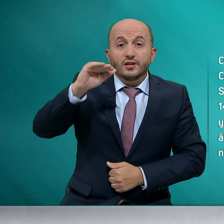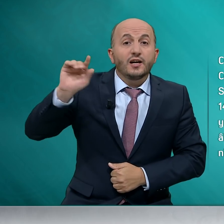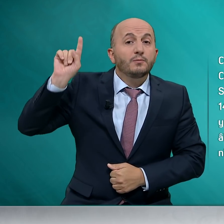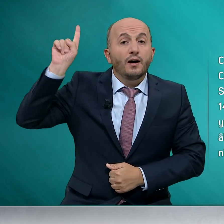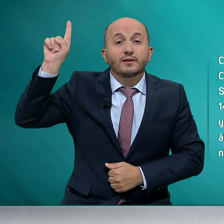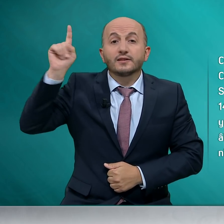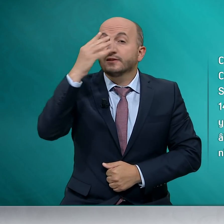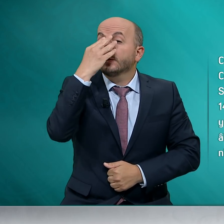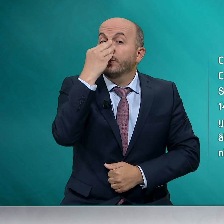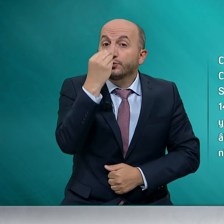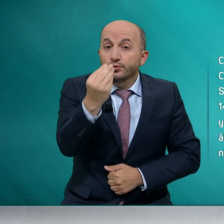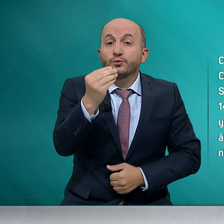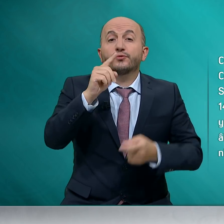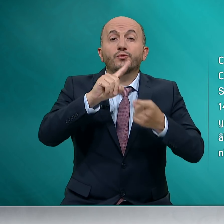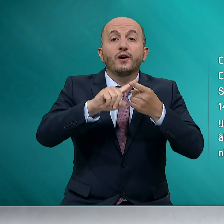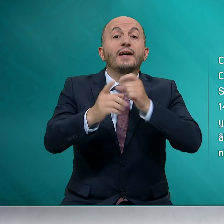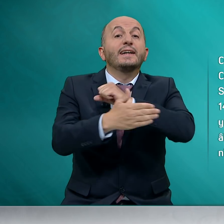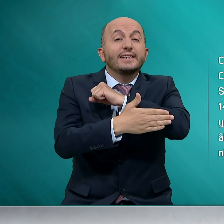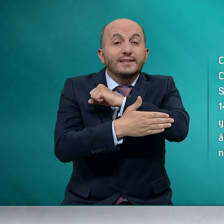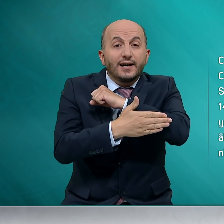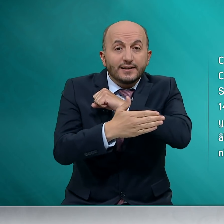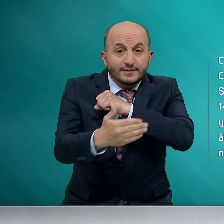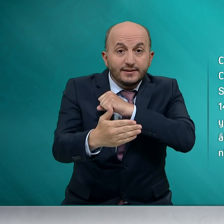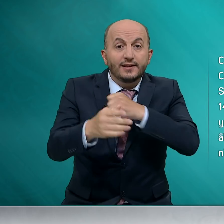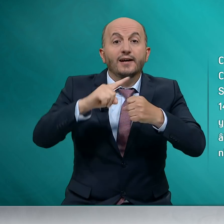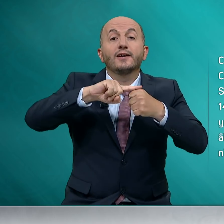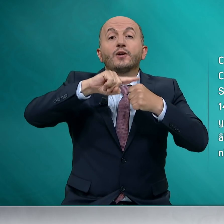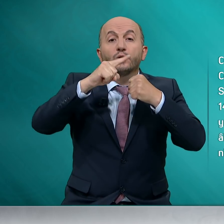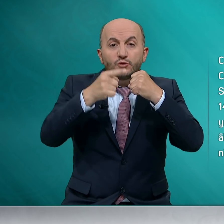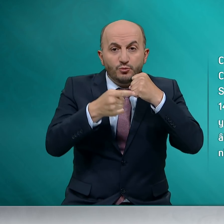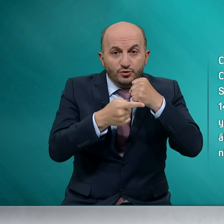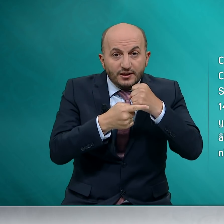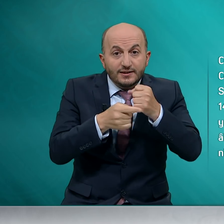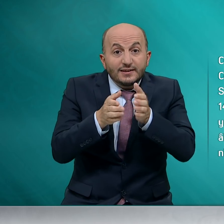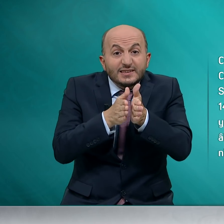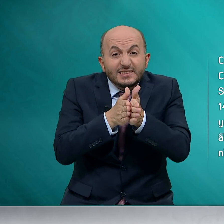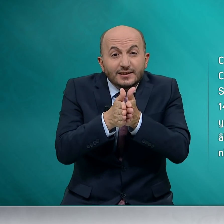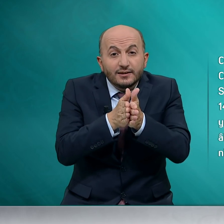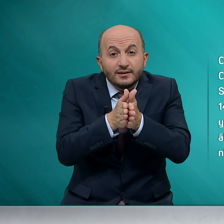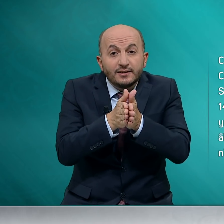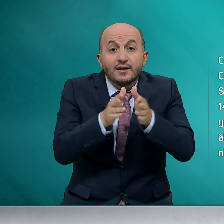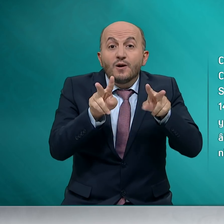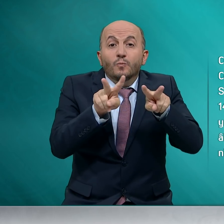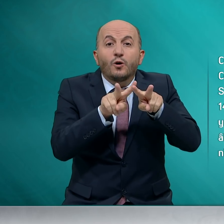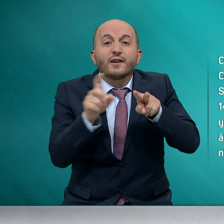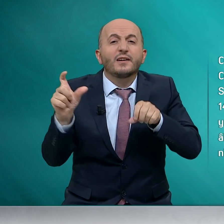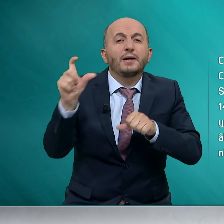Cenab-ı Hakk'ın lütuf ve inayetiyle önümüzdeki salı Muharrem